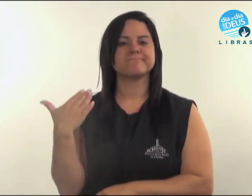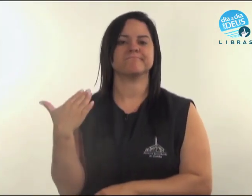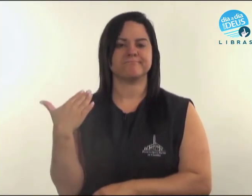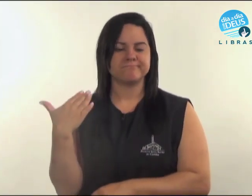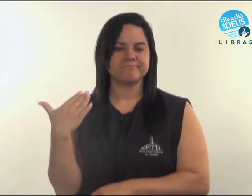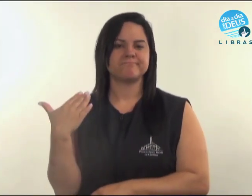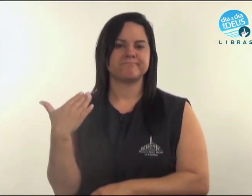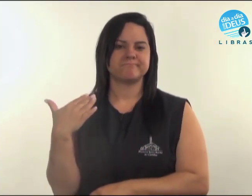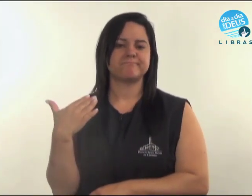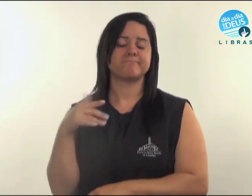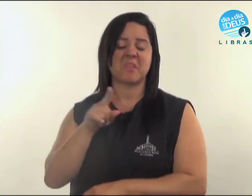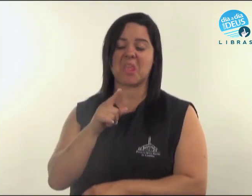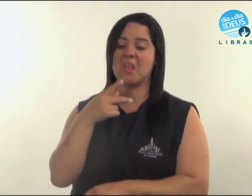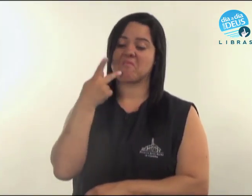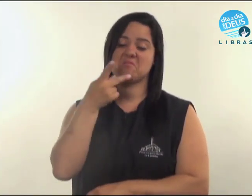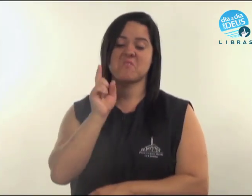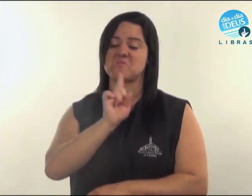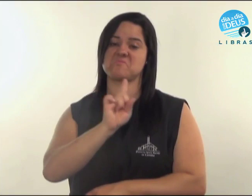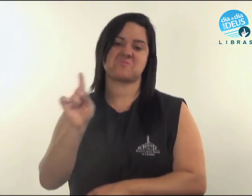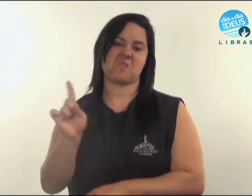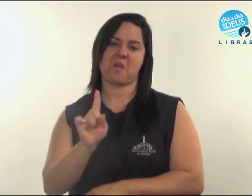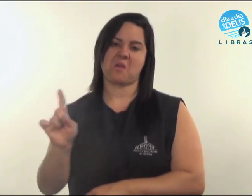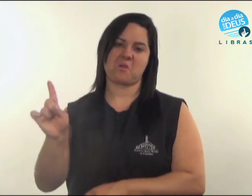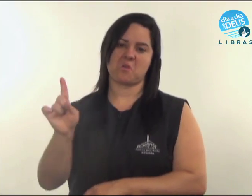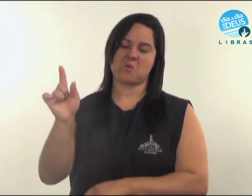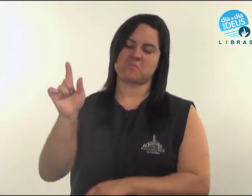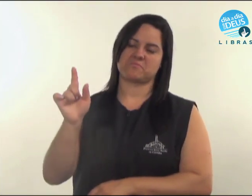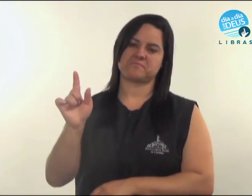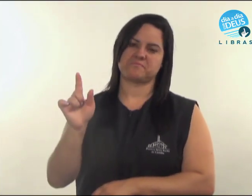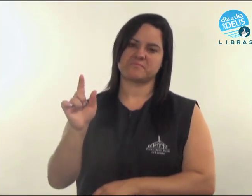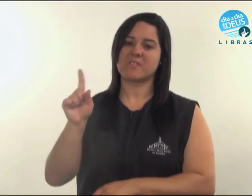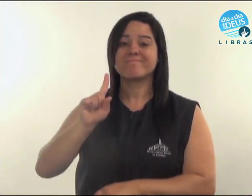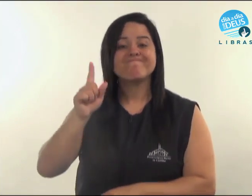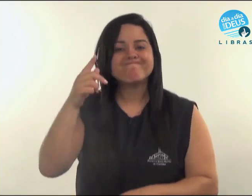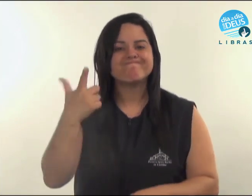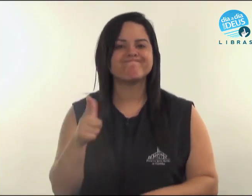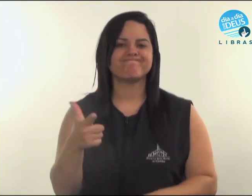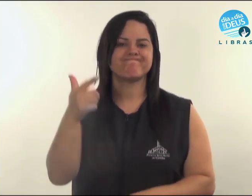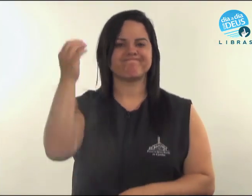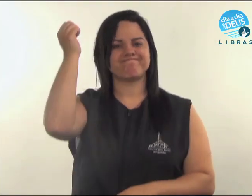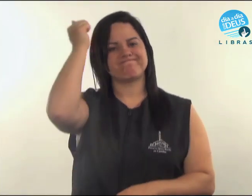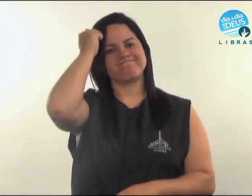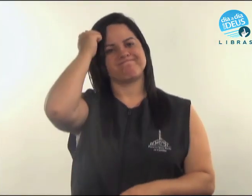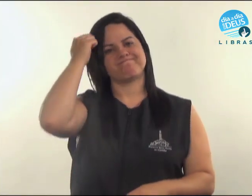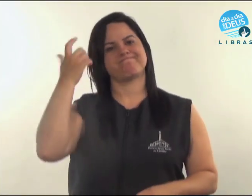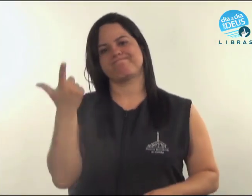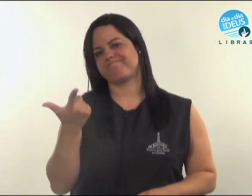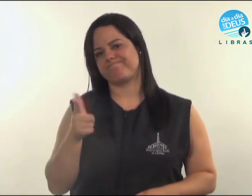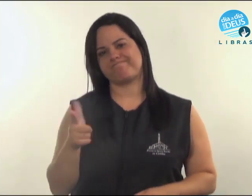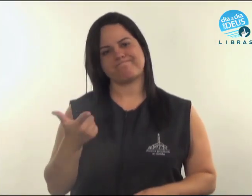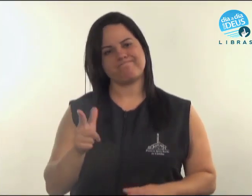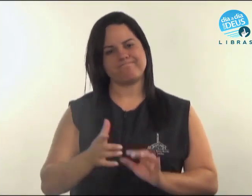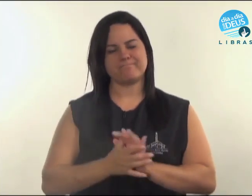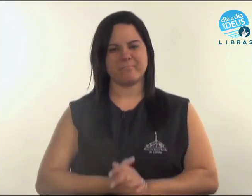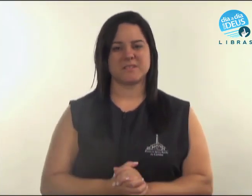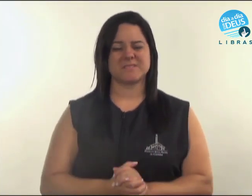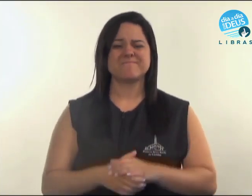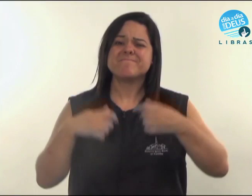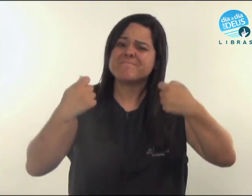A única maneira da gente ser movido para uma vida diferente é quando vem sobre nós quebrantamento